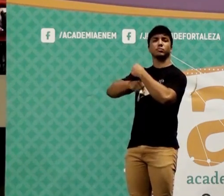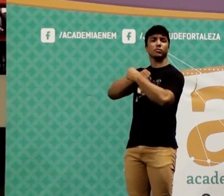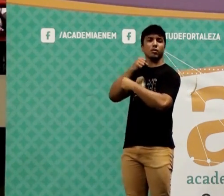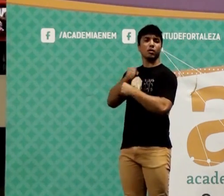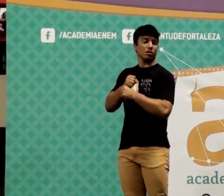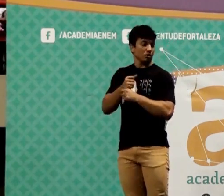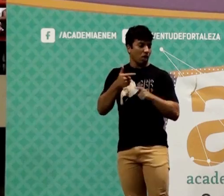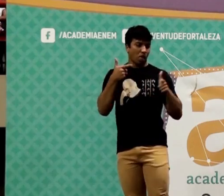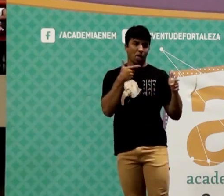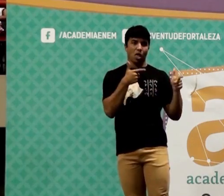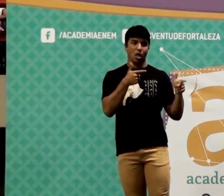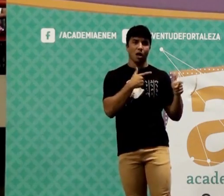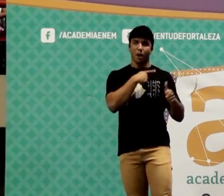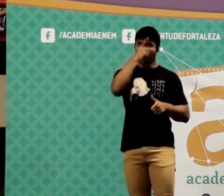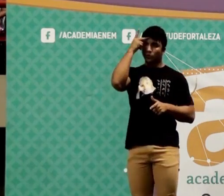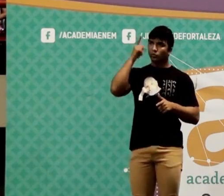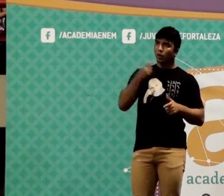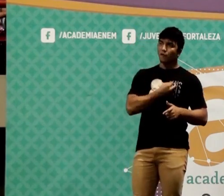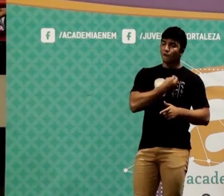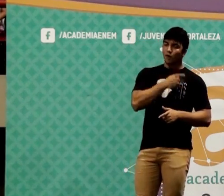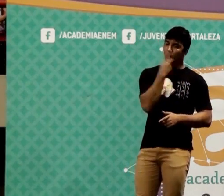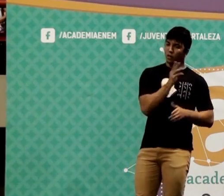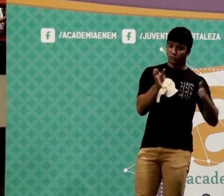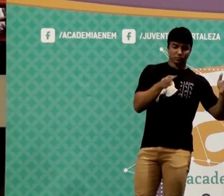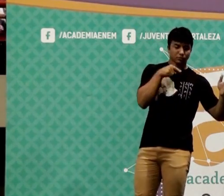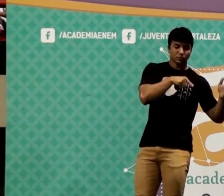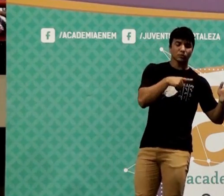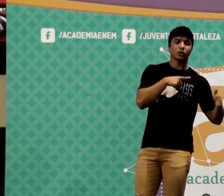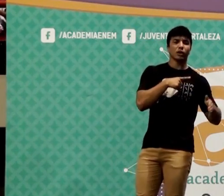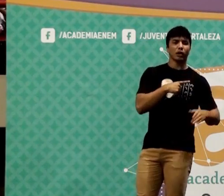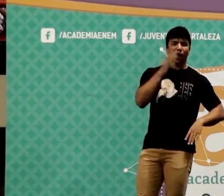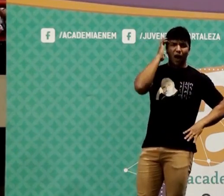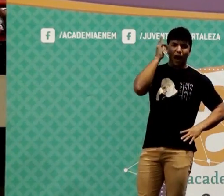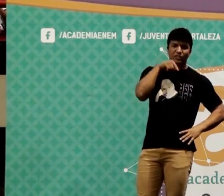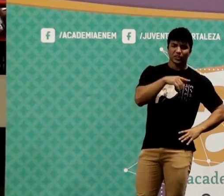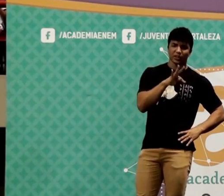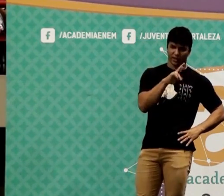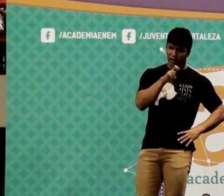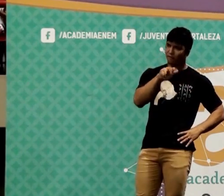Na Idade Média, quem é que chamava a Idade Média de Idade das Trevas?